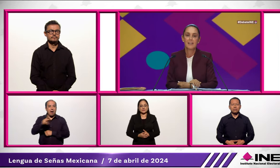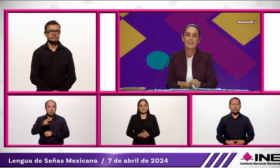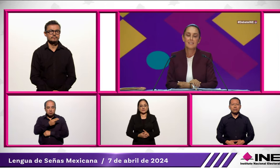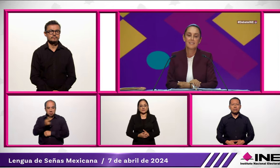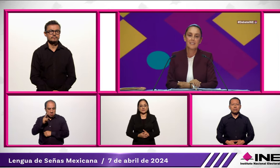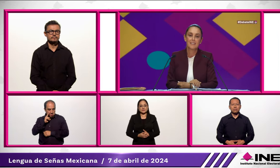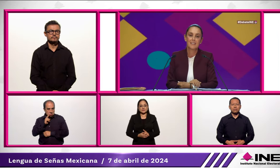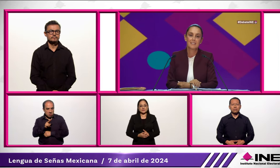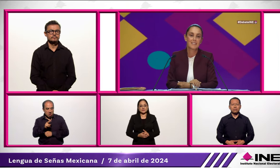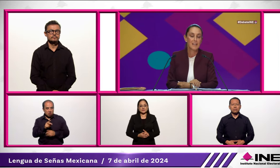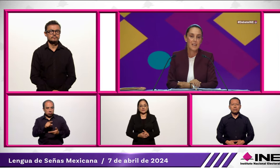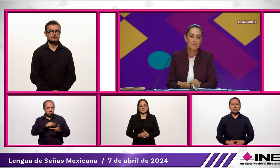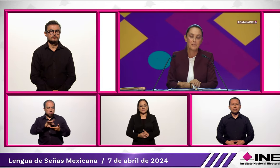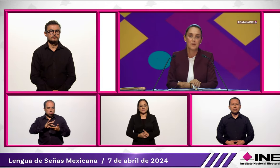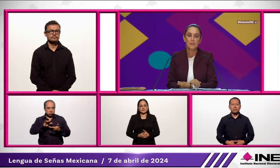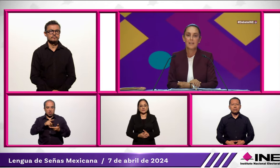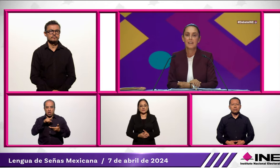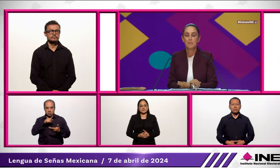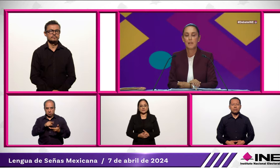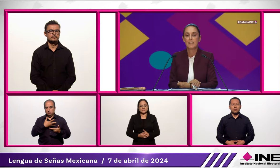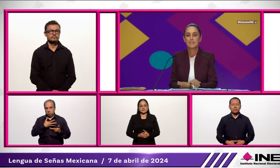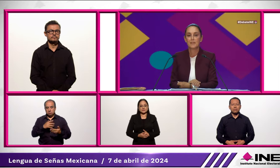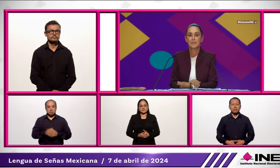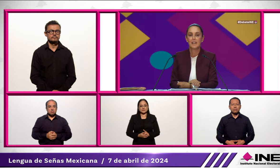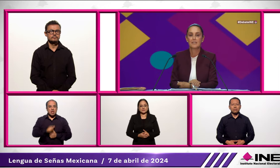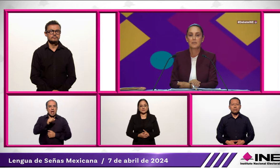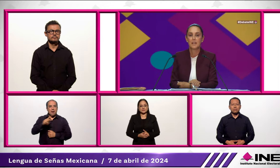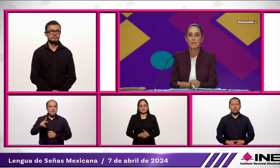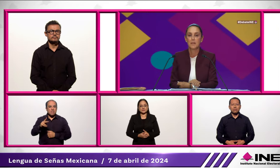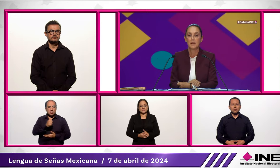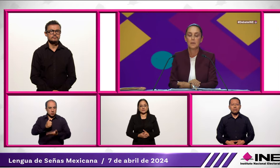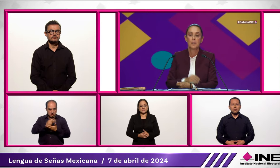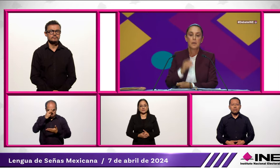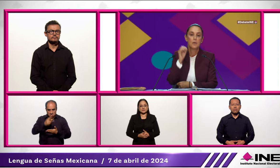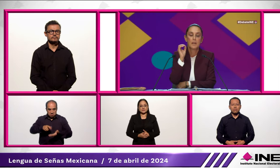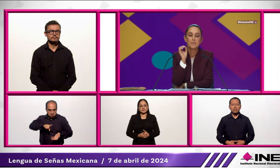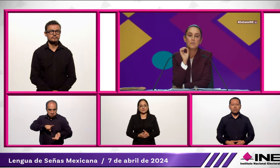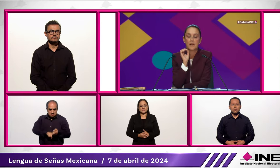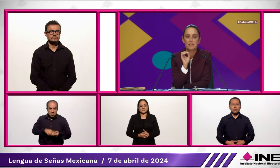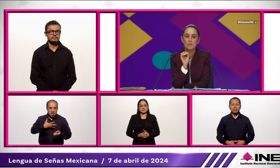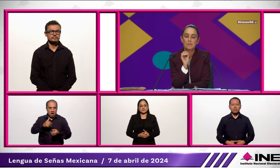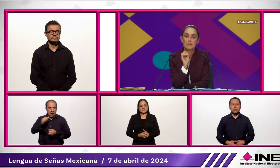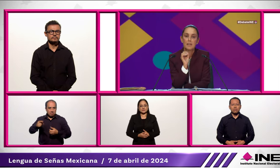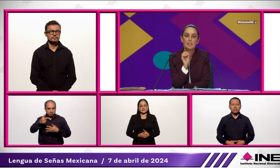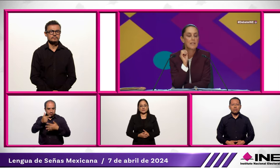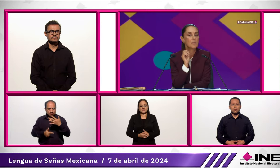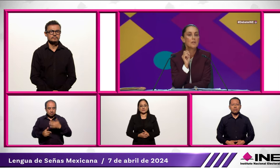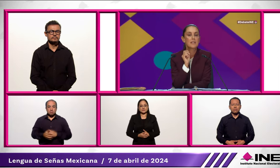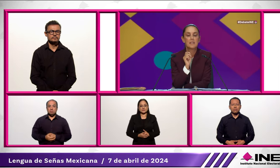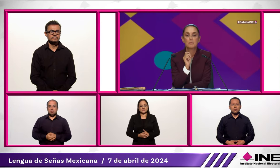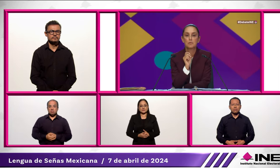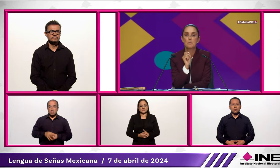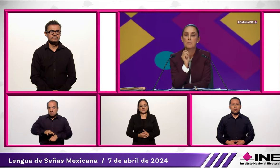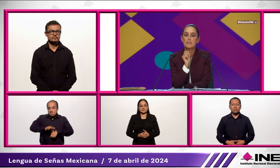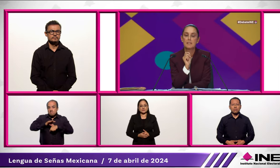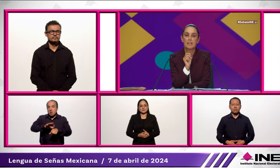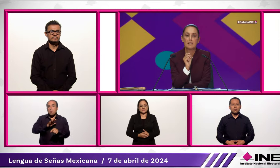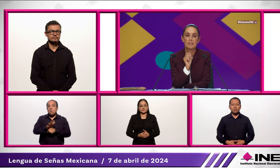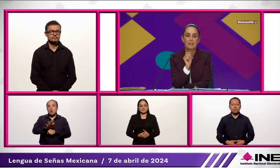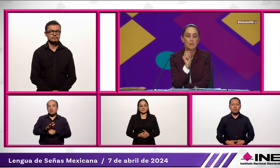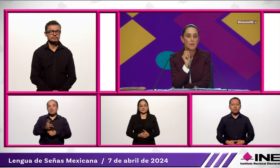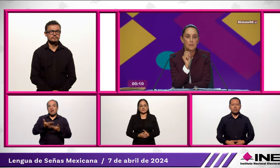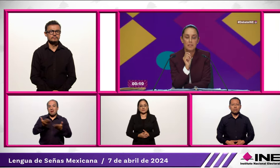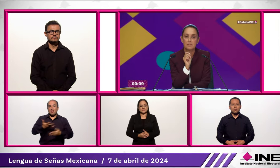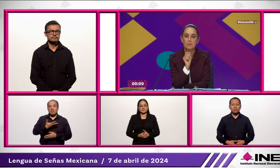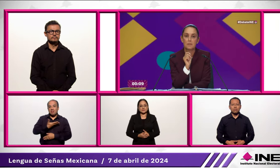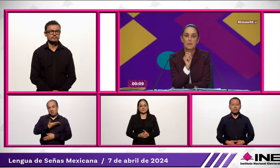ver en el teléfono, en la aplicación de la Ciudad de México. Lo que es un hecho es que hoy tenemos un